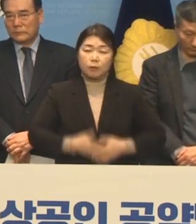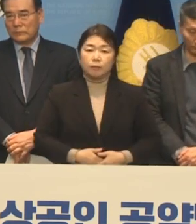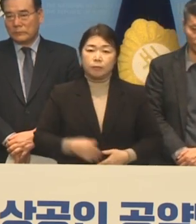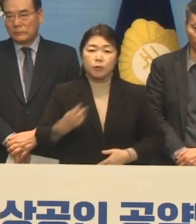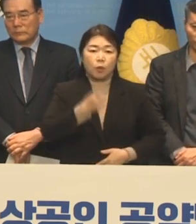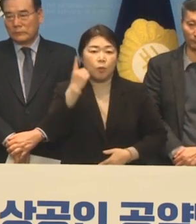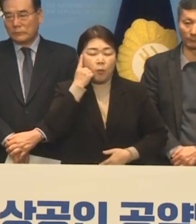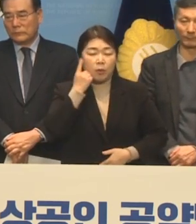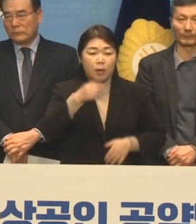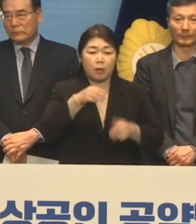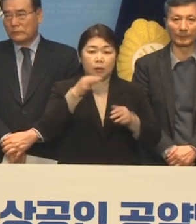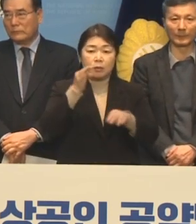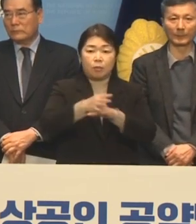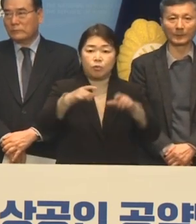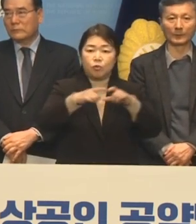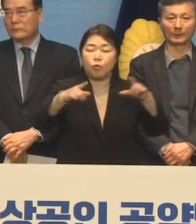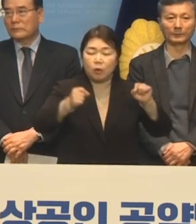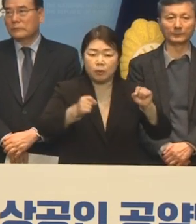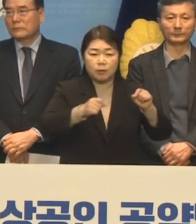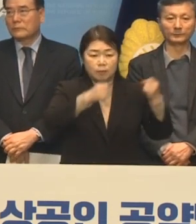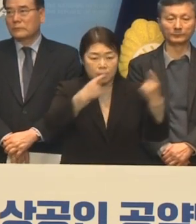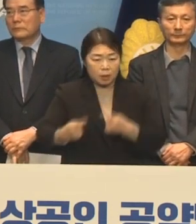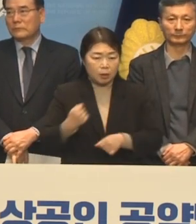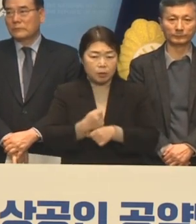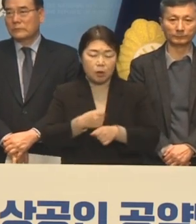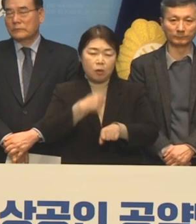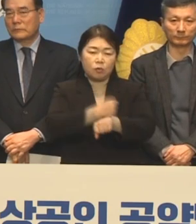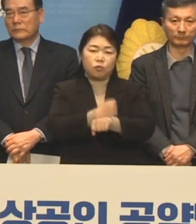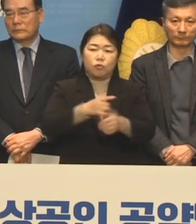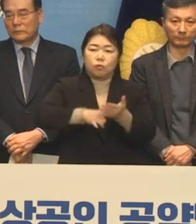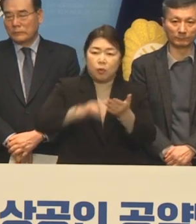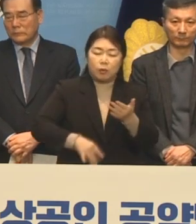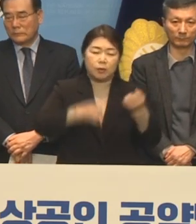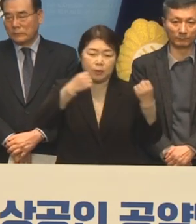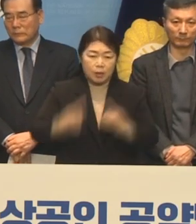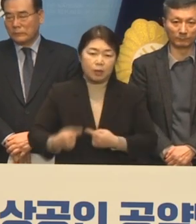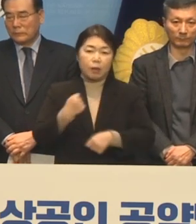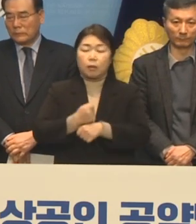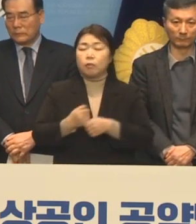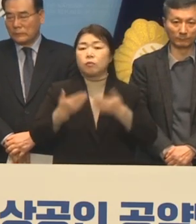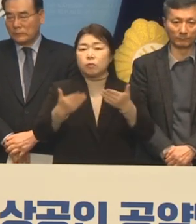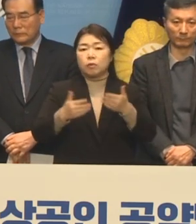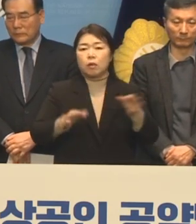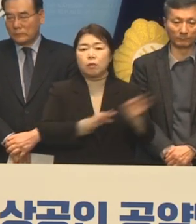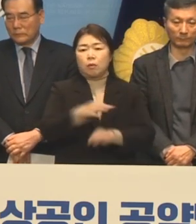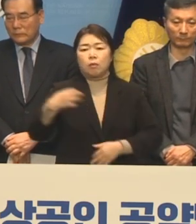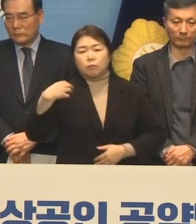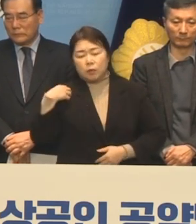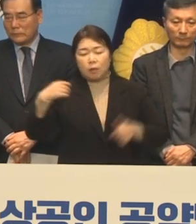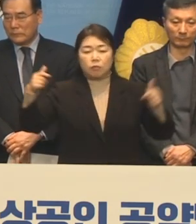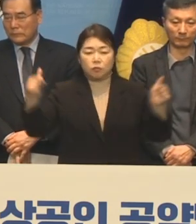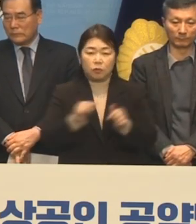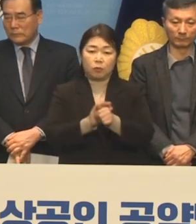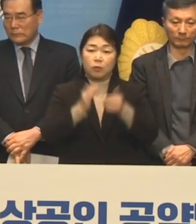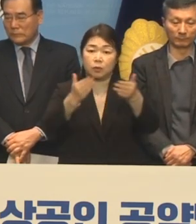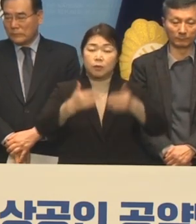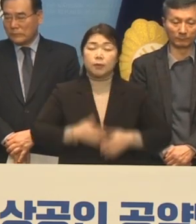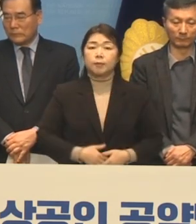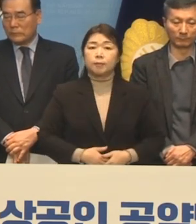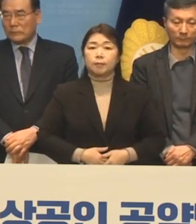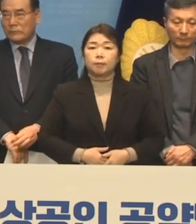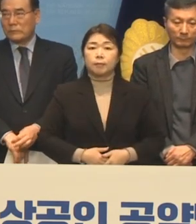본사와 가맹점이 합리적 배분을 통해 소상공인 자영업자들의 경영 부담을 낮추겠습니다.